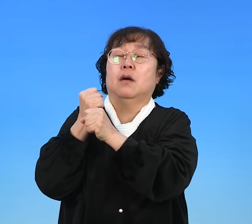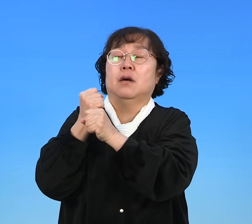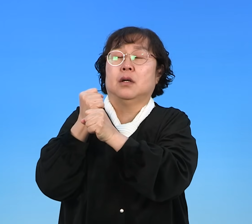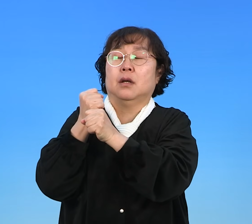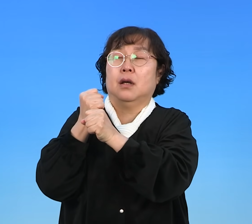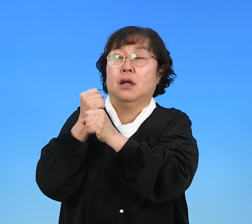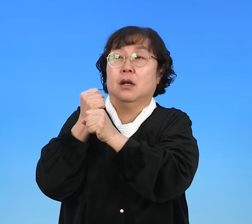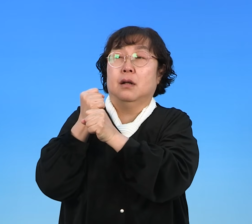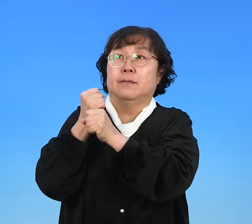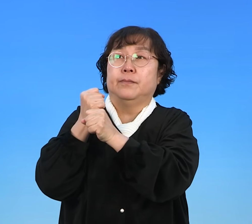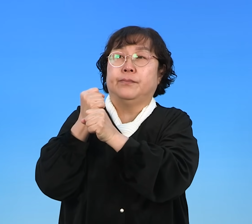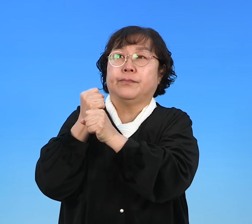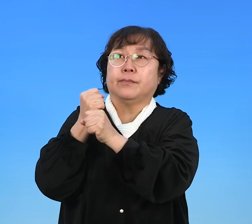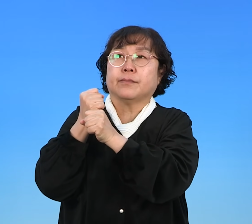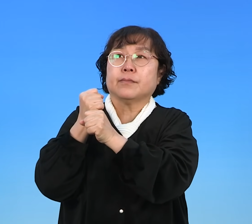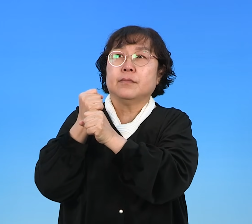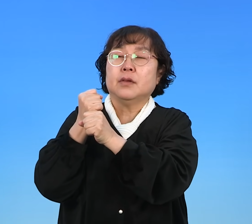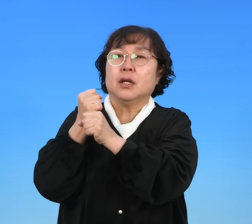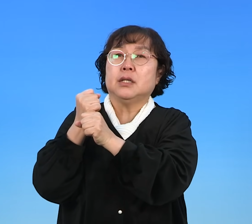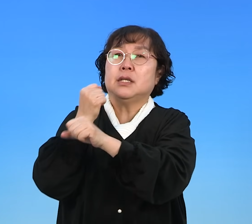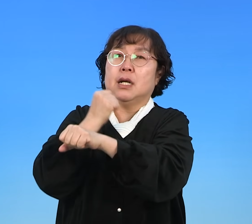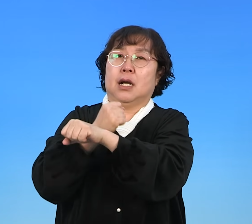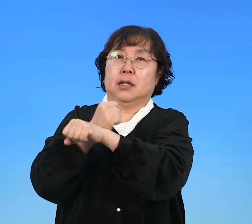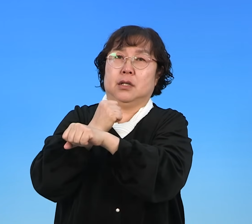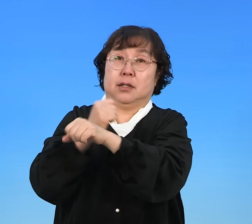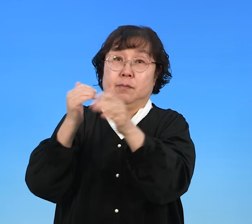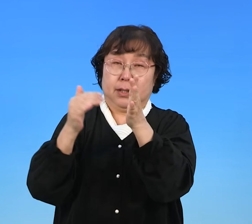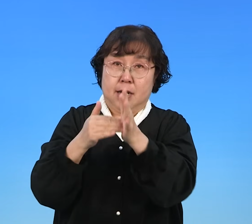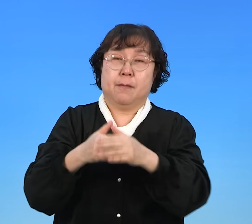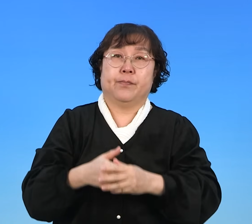가셨잖아요. 기도하시는 분으로.